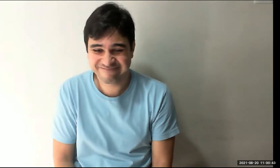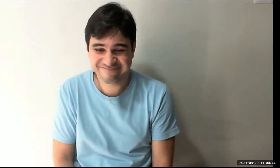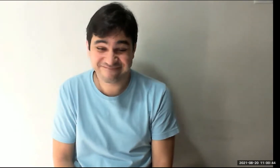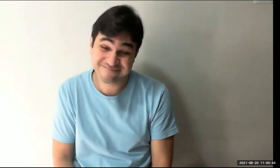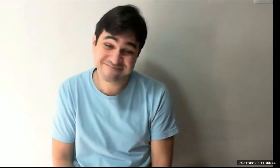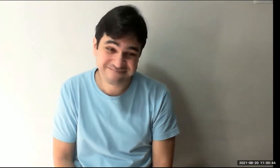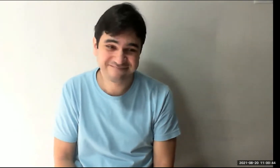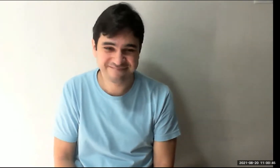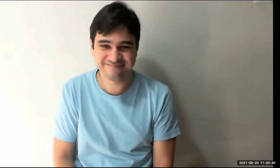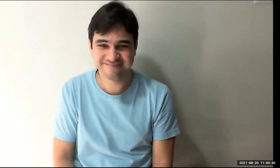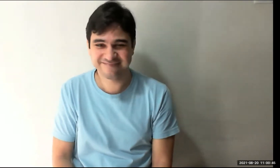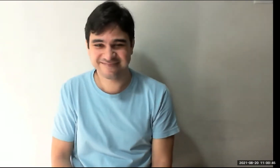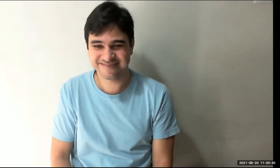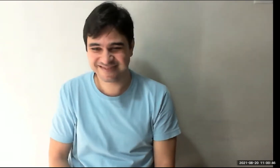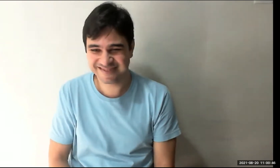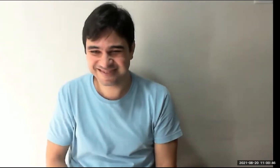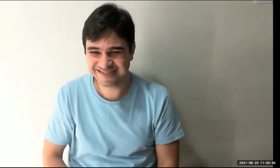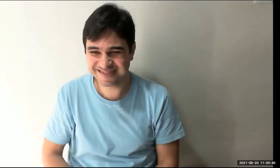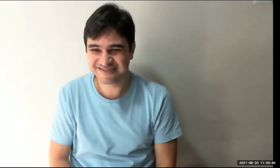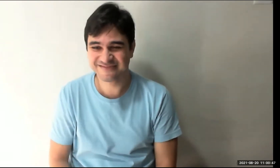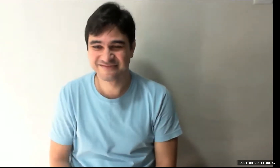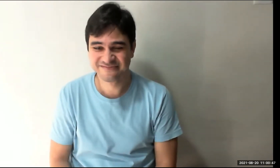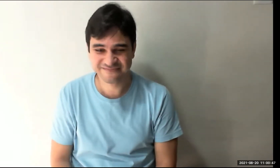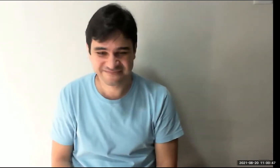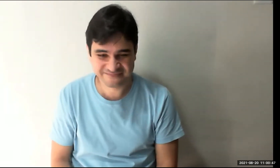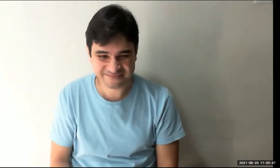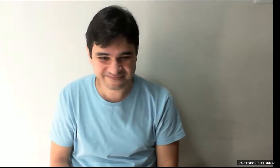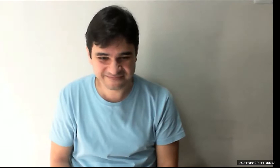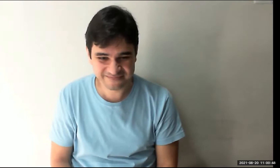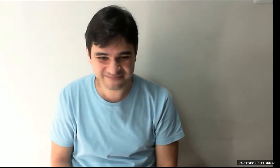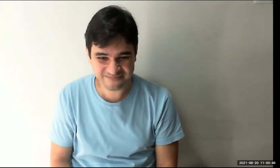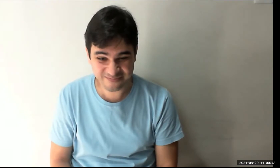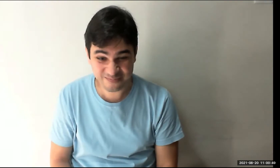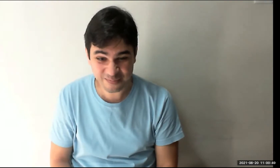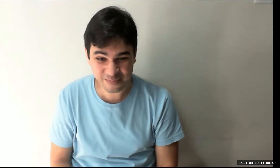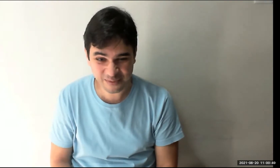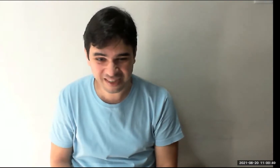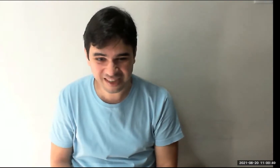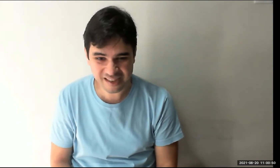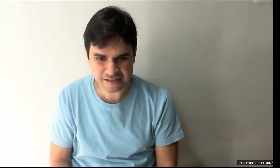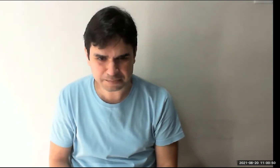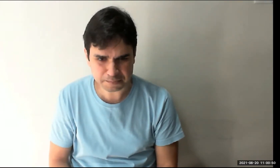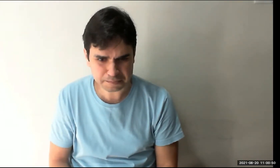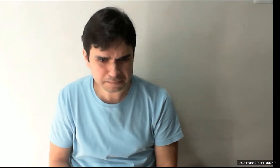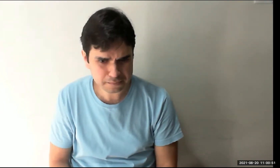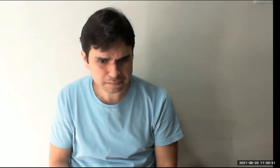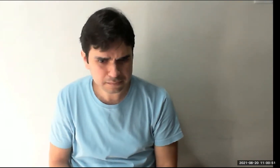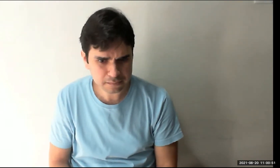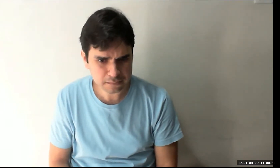essa movimentação mesmo. E a gente pode colocar os seus sinais no manuário? Porque aí é mais uma divulgação. Pode?